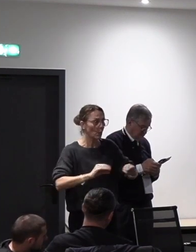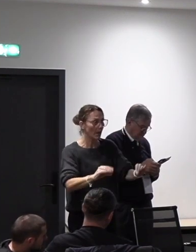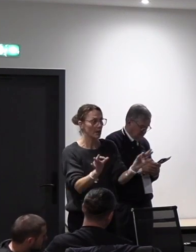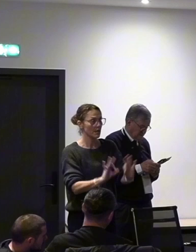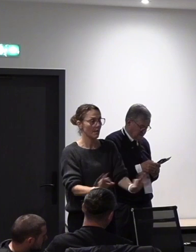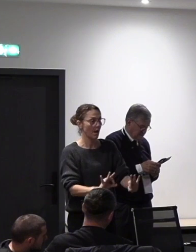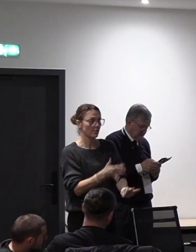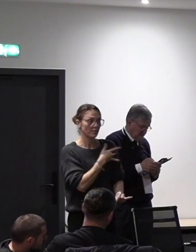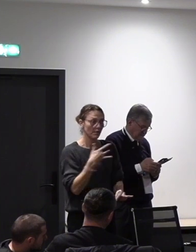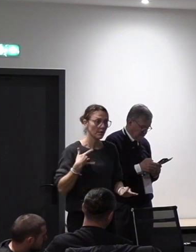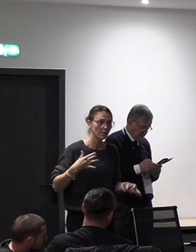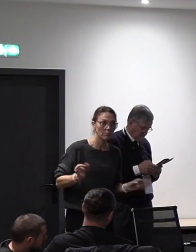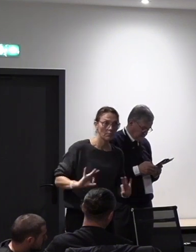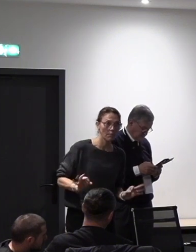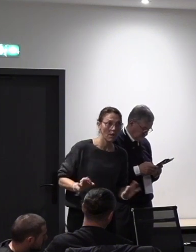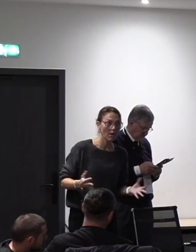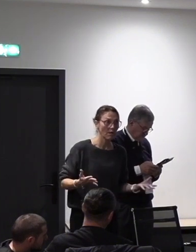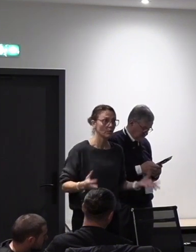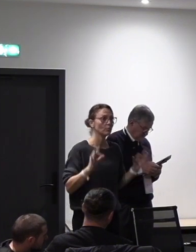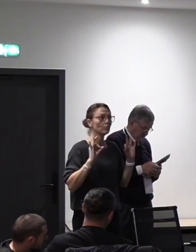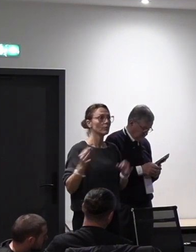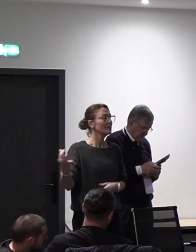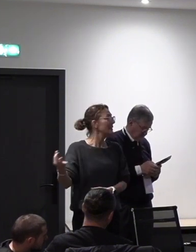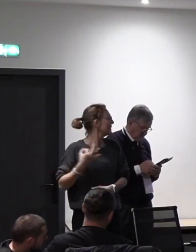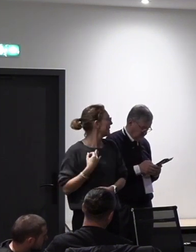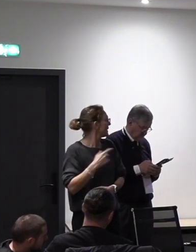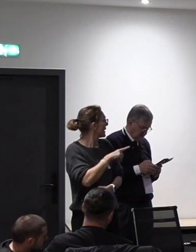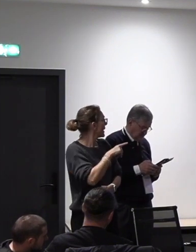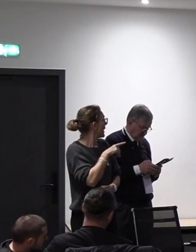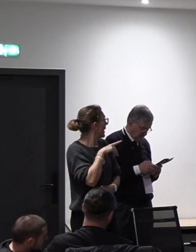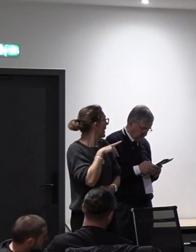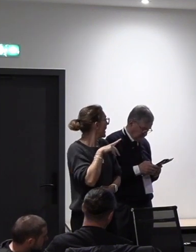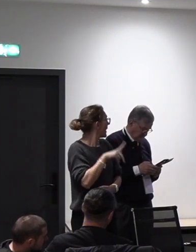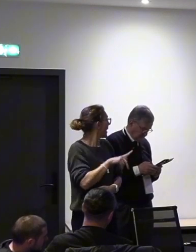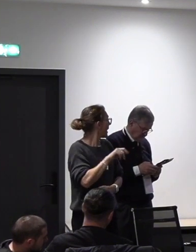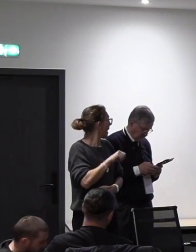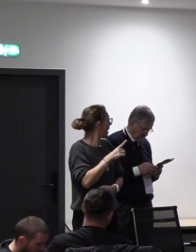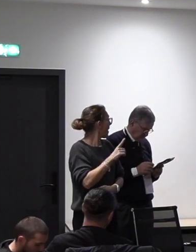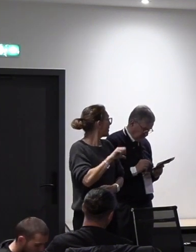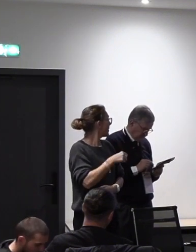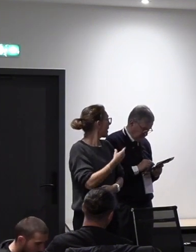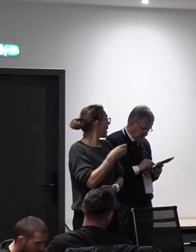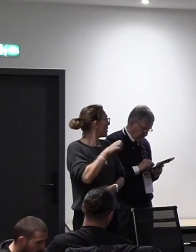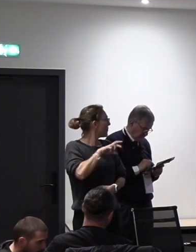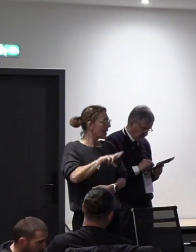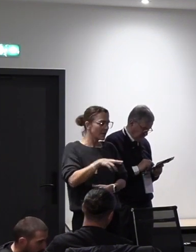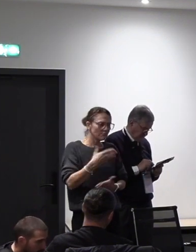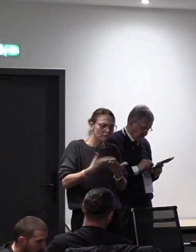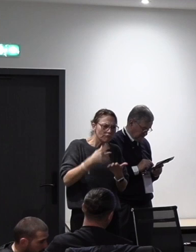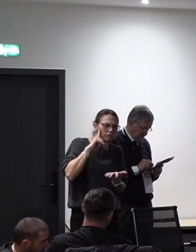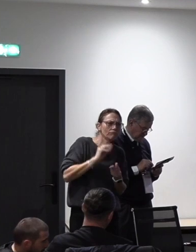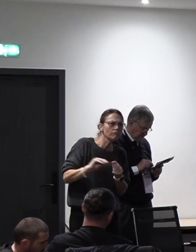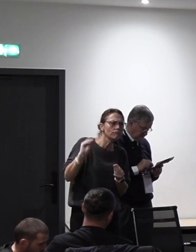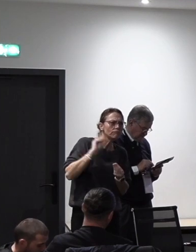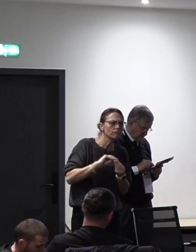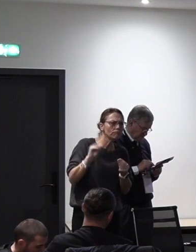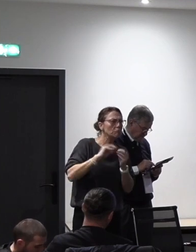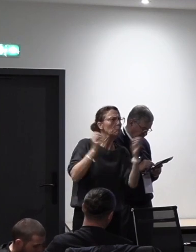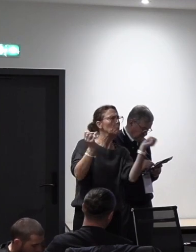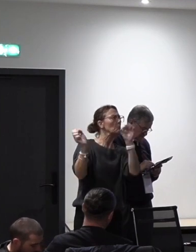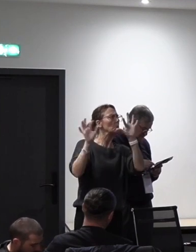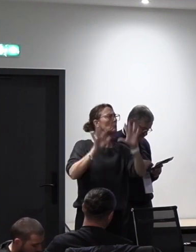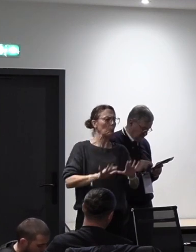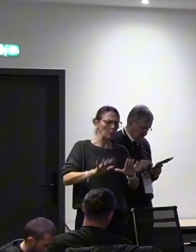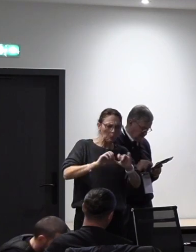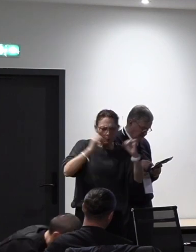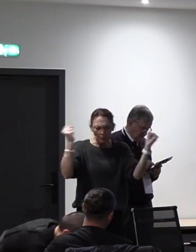La santé n'existe pas. Comme le disait Gadamer, qu'est-ce que c'est que cette chose mystérieuse qu'on ne comprend pas et